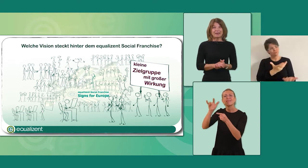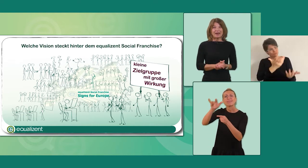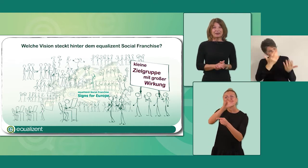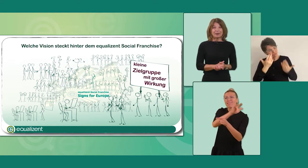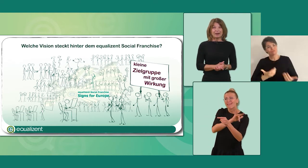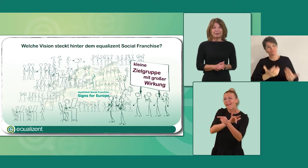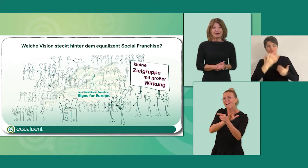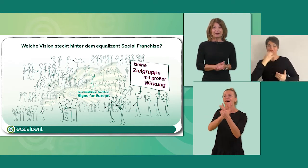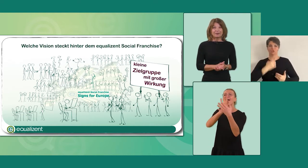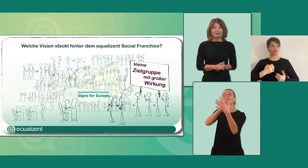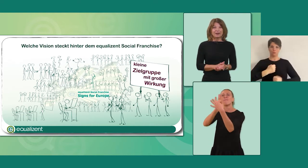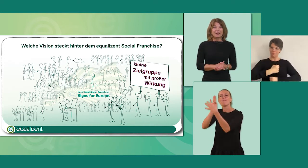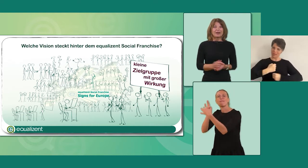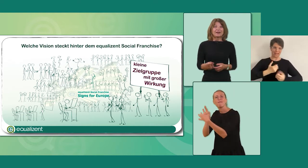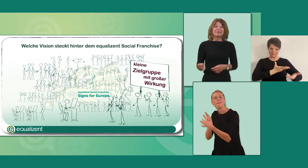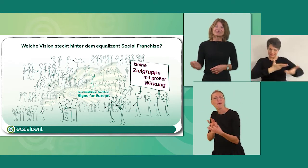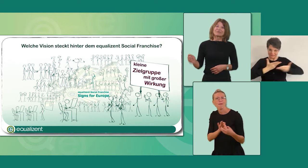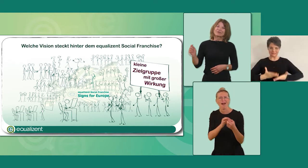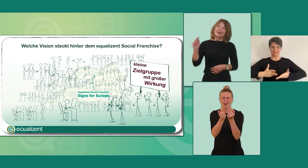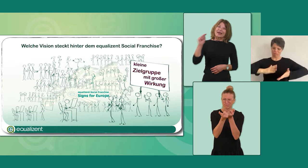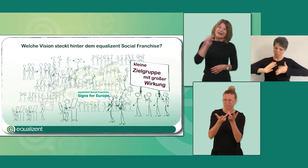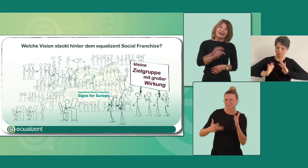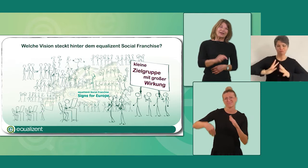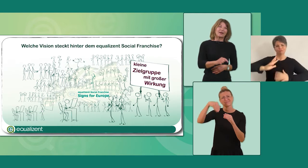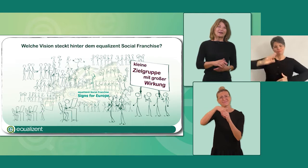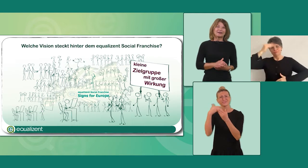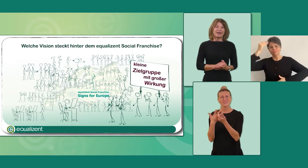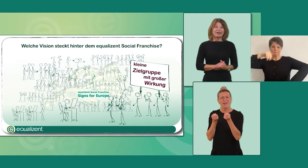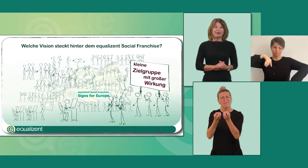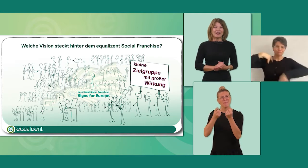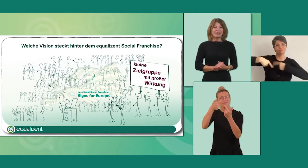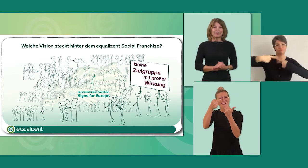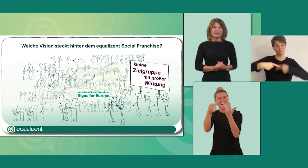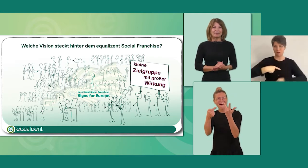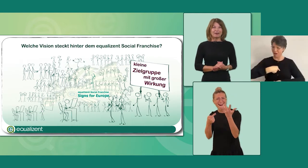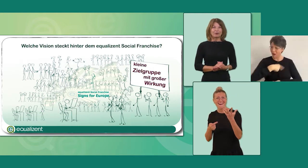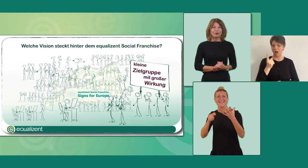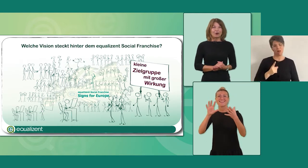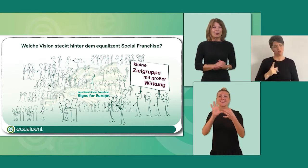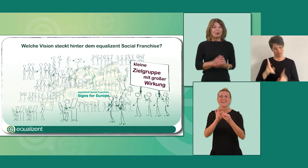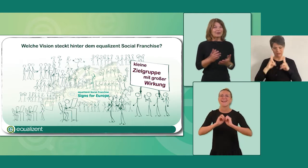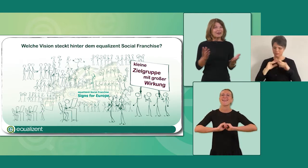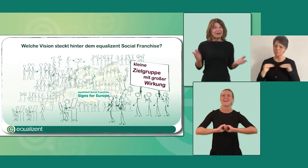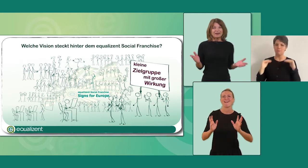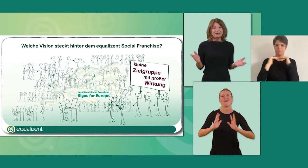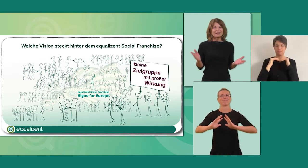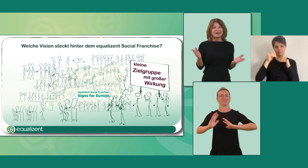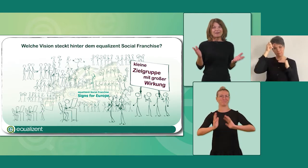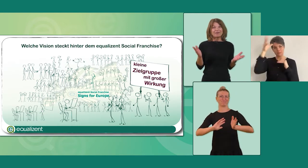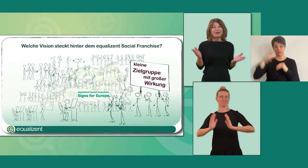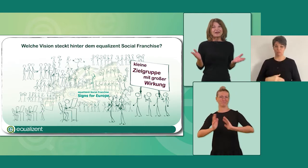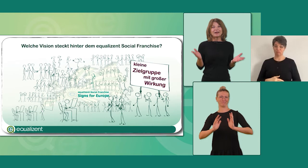in Gebärdensprache bieten. Denn jeder hat das Recht auf gleichwertige Bildung und jeder ist